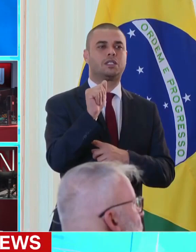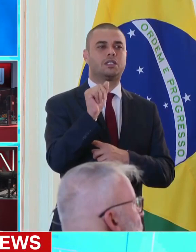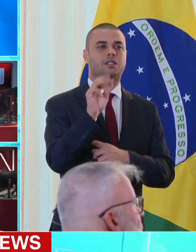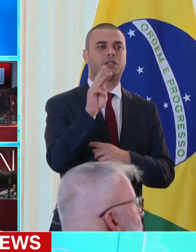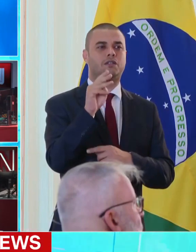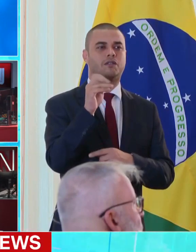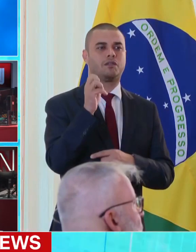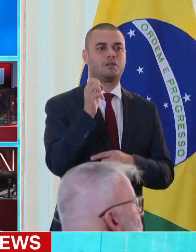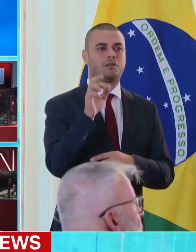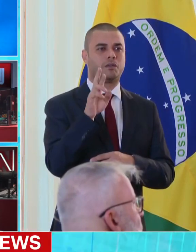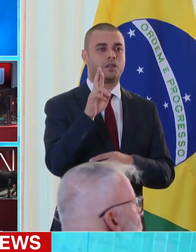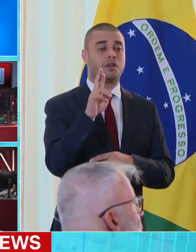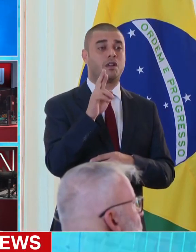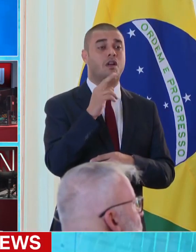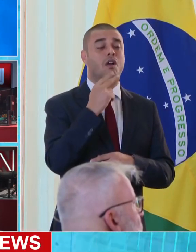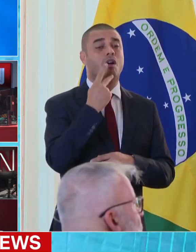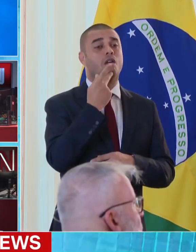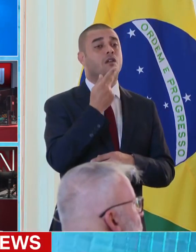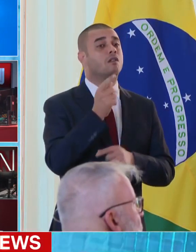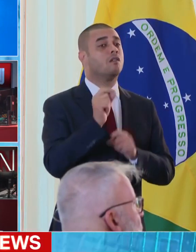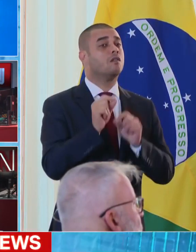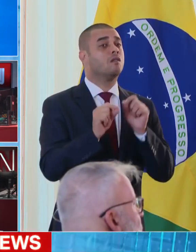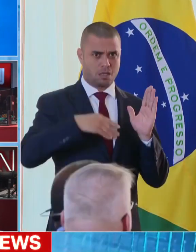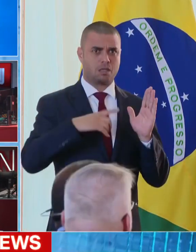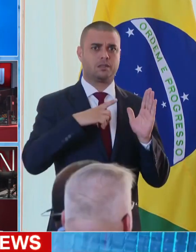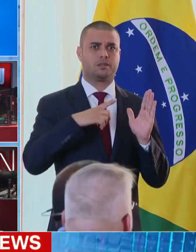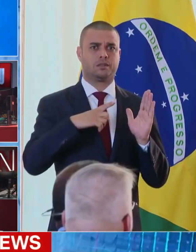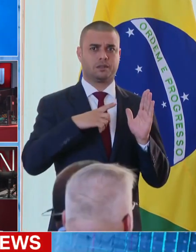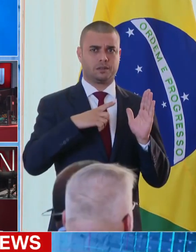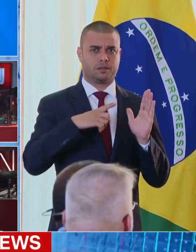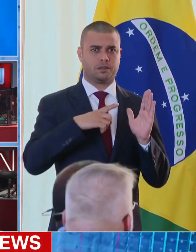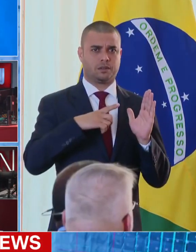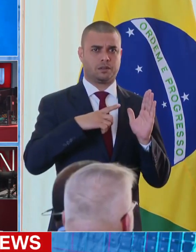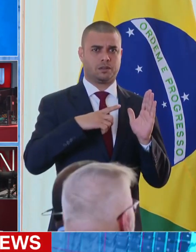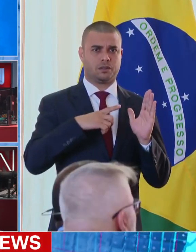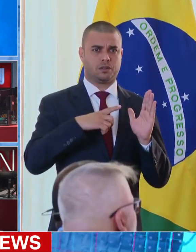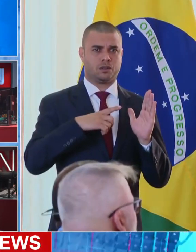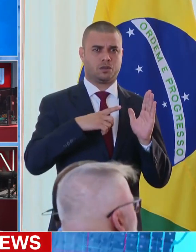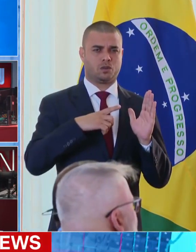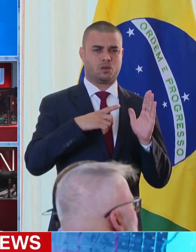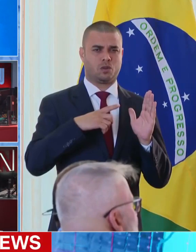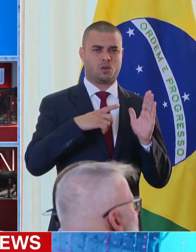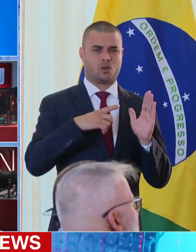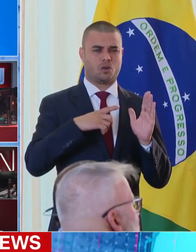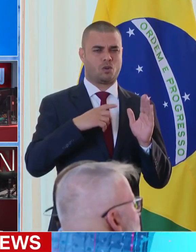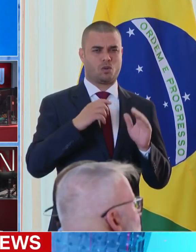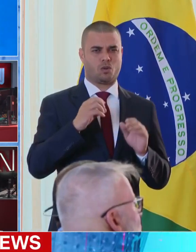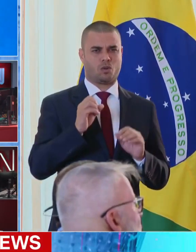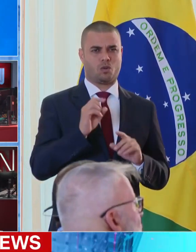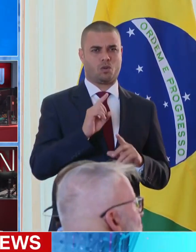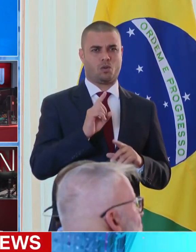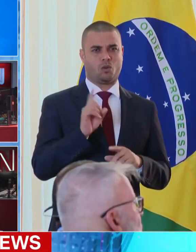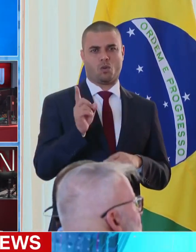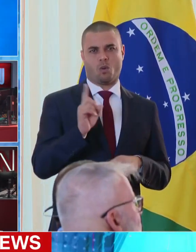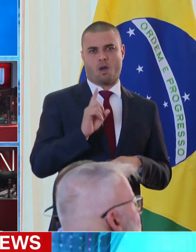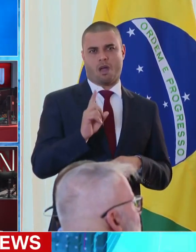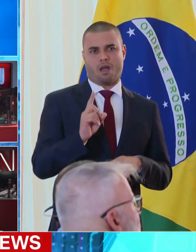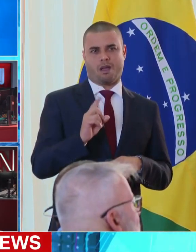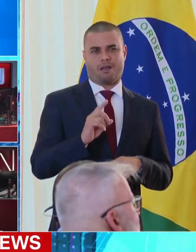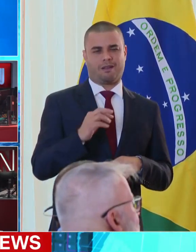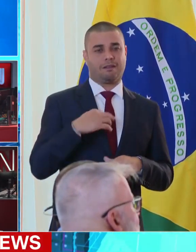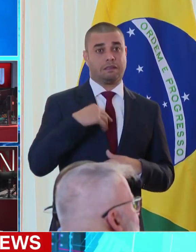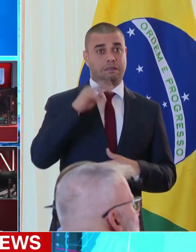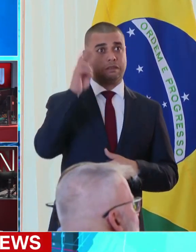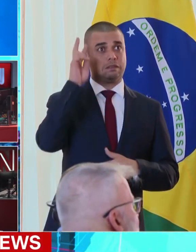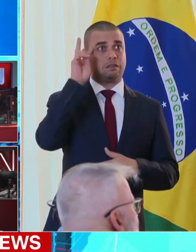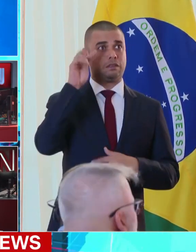fatos na área eventos esse por fenômenos a liberdade de expressão encontra limite Na verdade eu